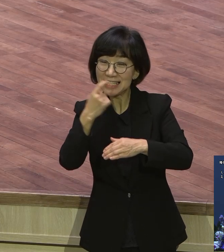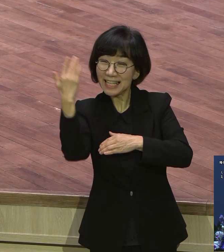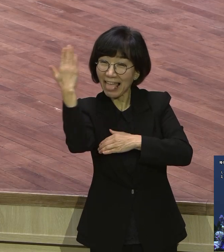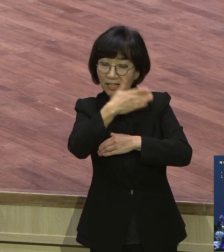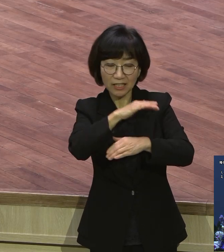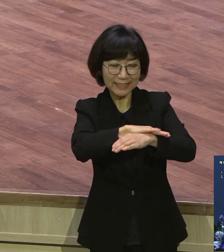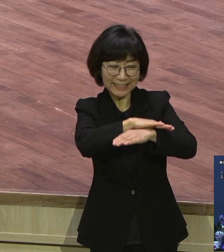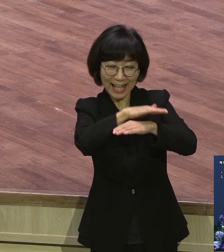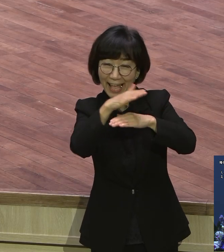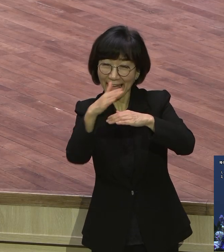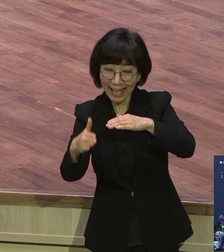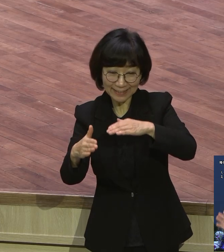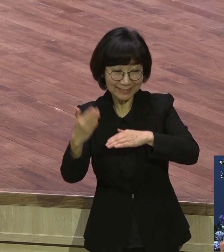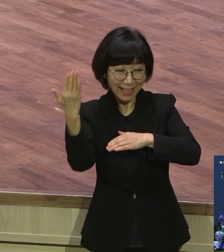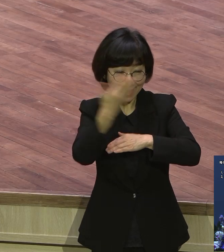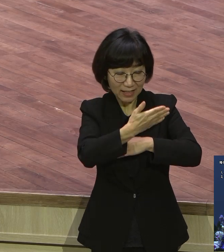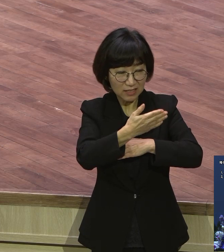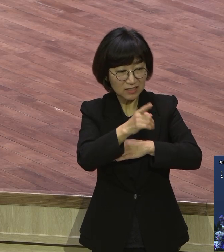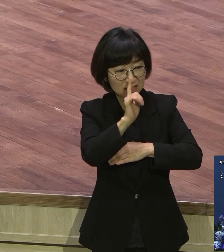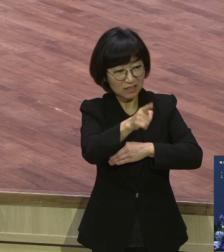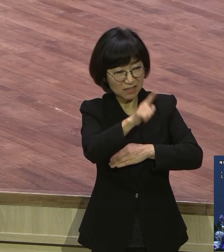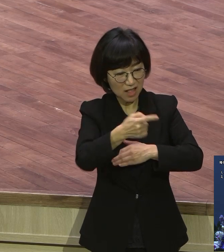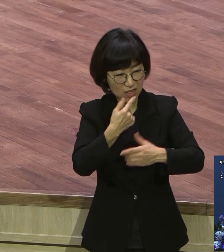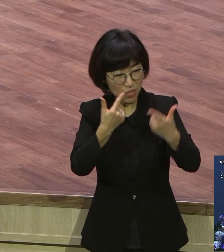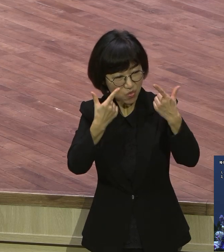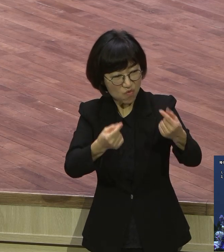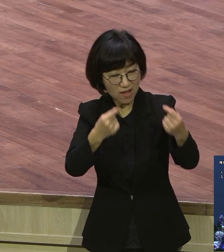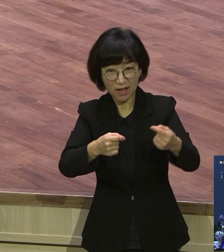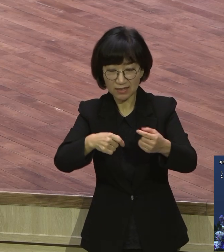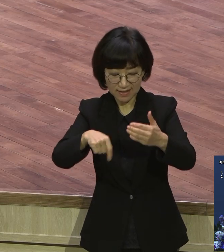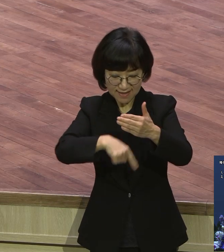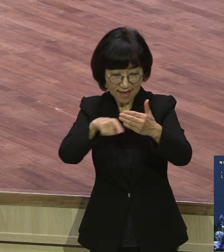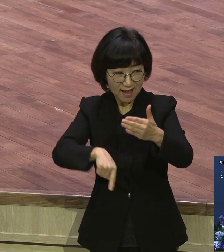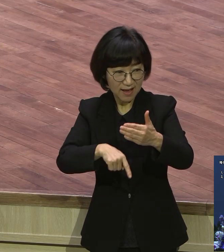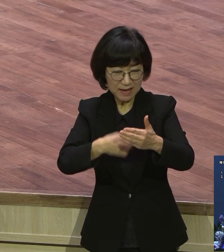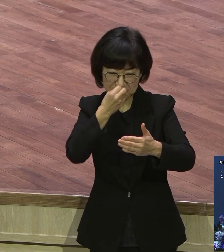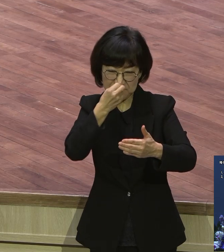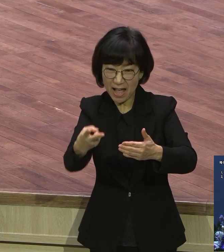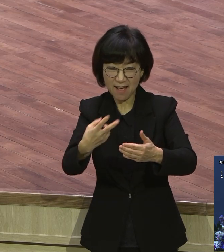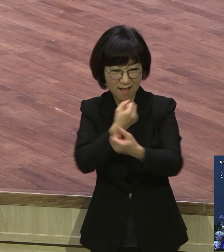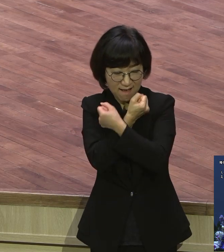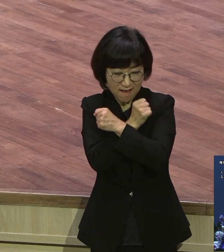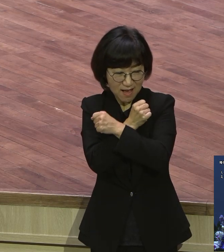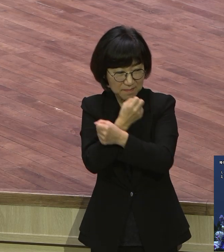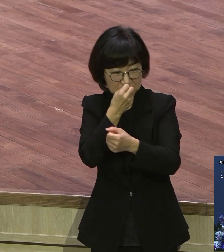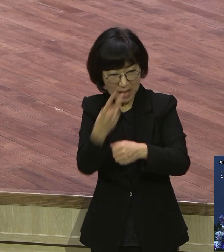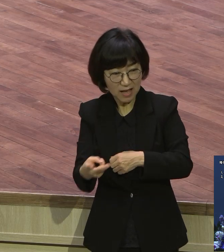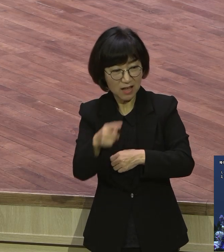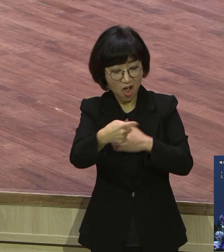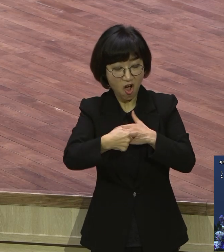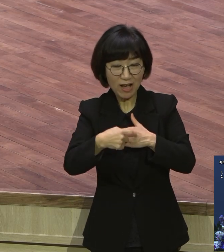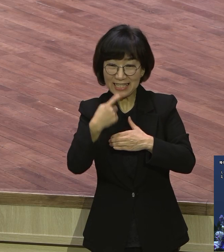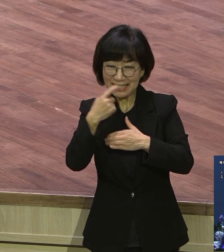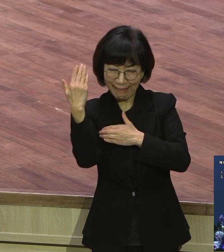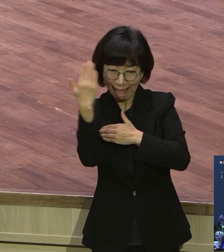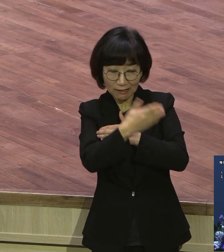무덤 회를 치러가 깨끗하게 해놨는데 속은 썩어있는 뼈다귀죠 회칠한 무덤들